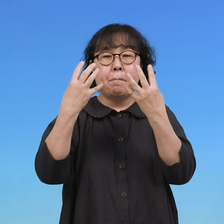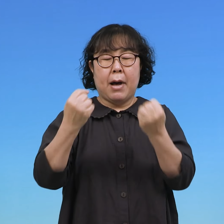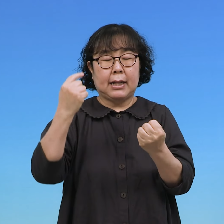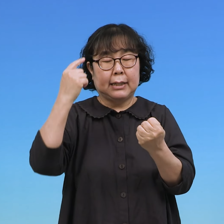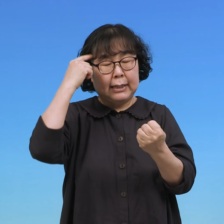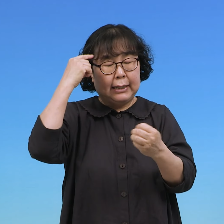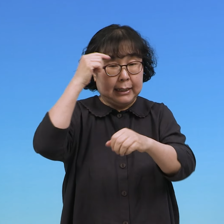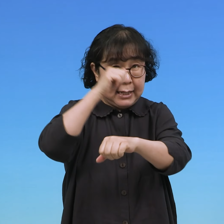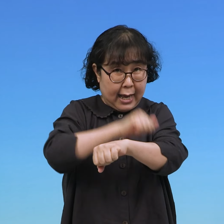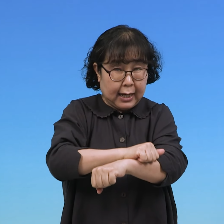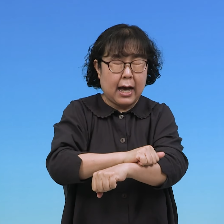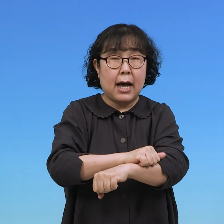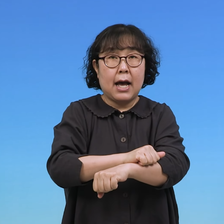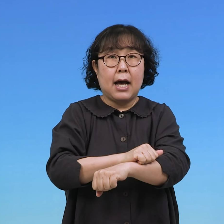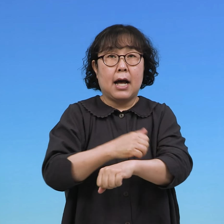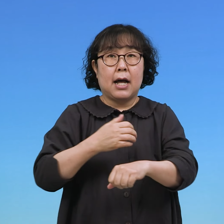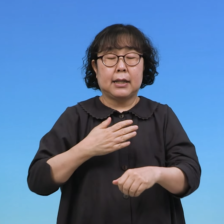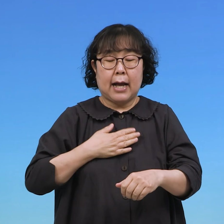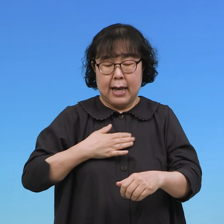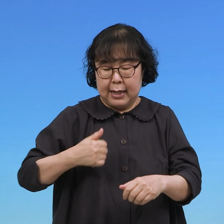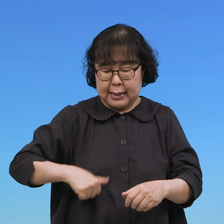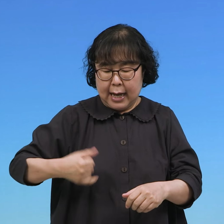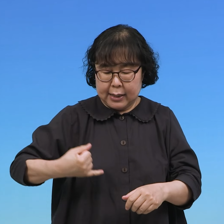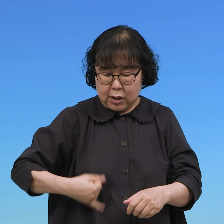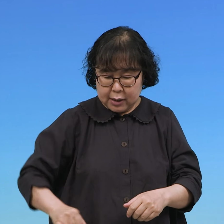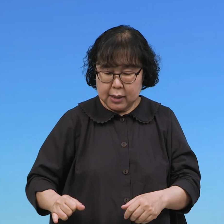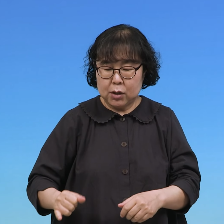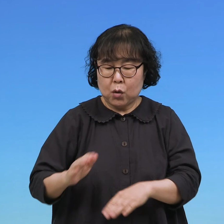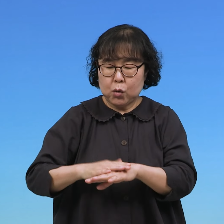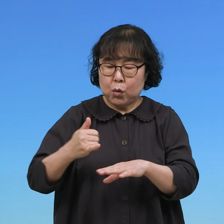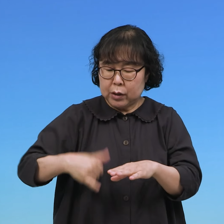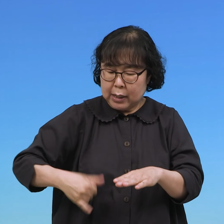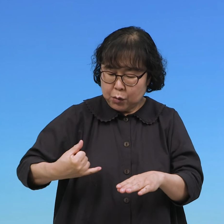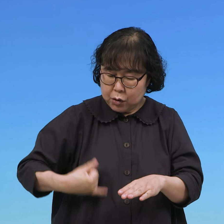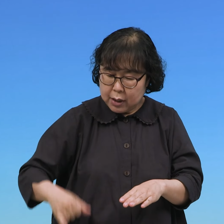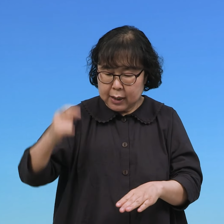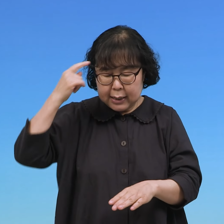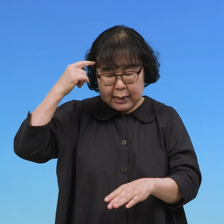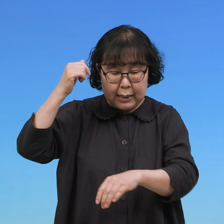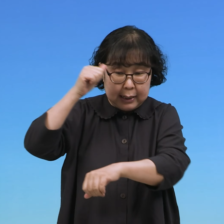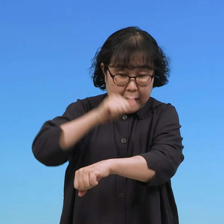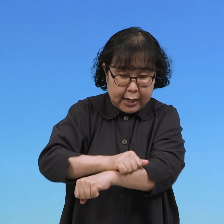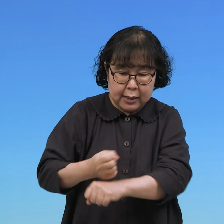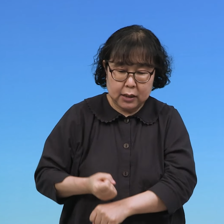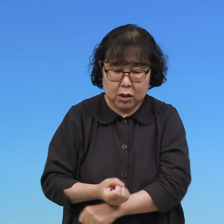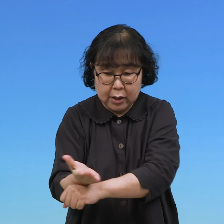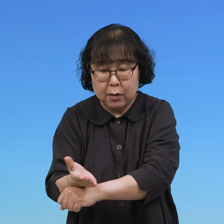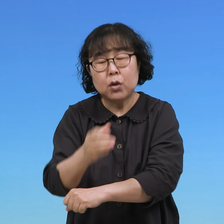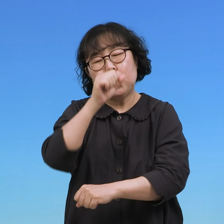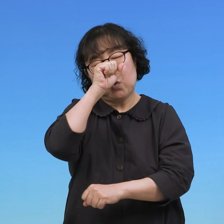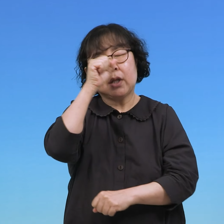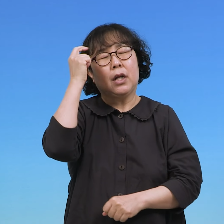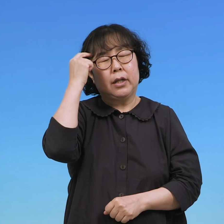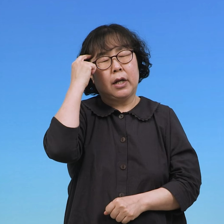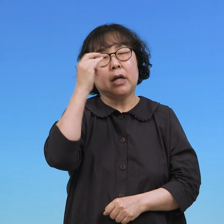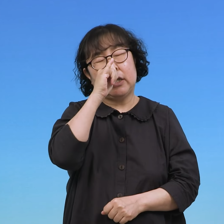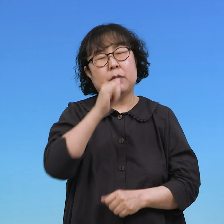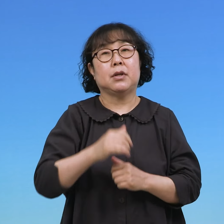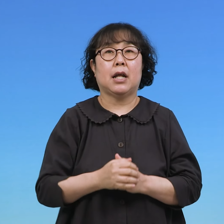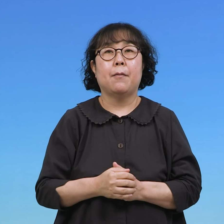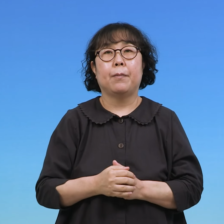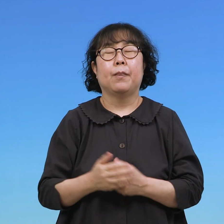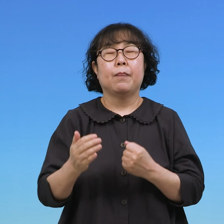자녀 세대 또 손자 손녀 세대로 이 지혜가 흘러가면 좋겠다는 생각입니다. 이런 면에서 이